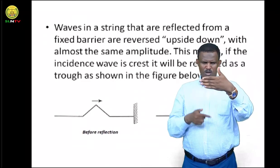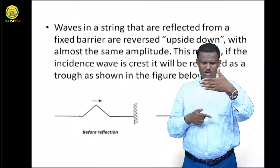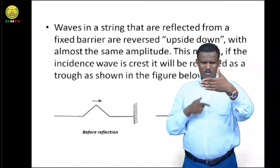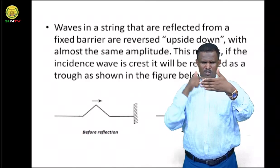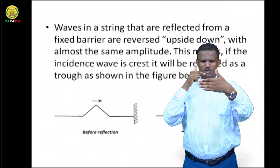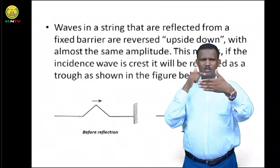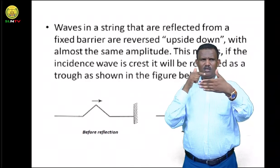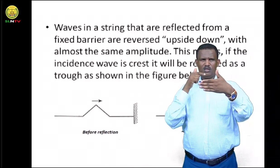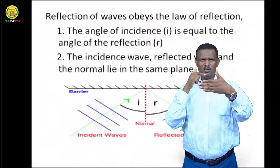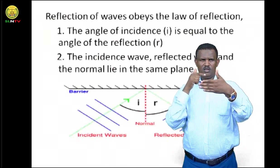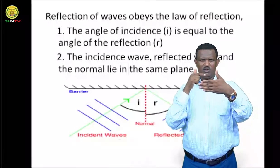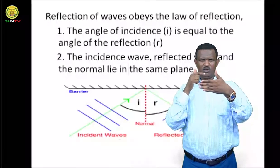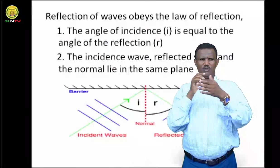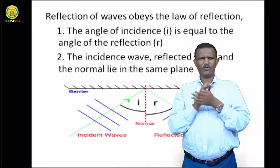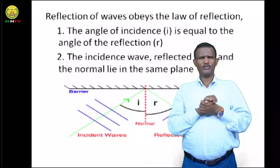noqday trough